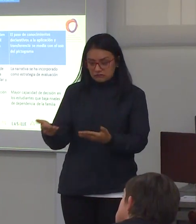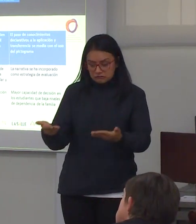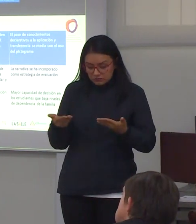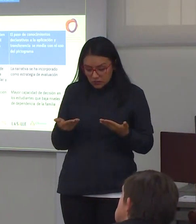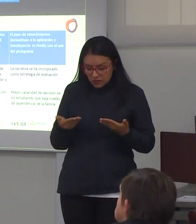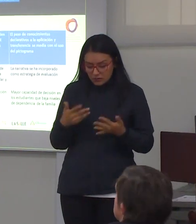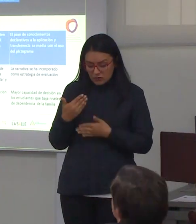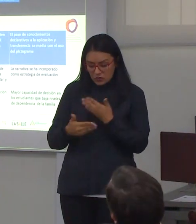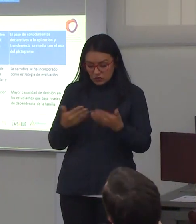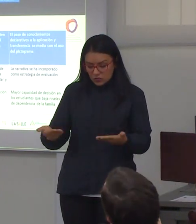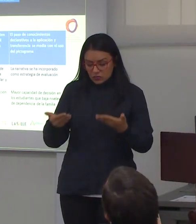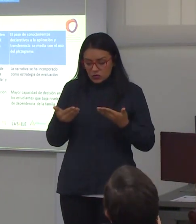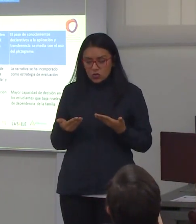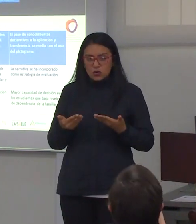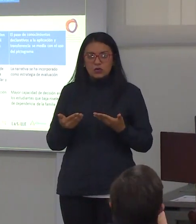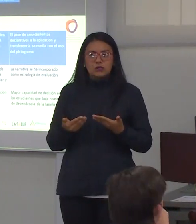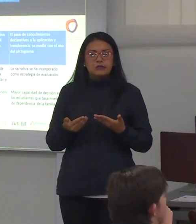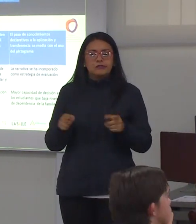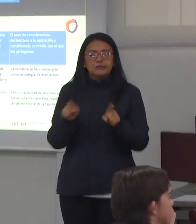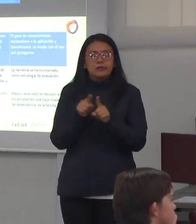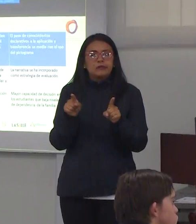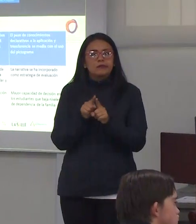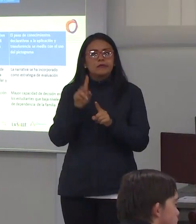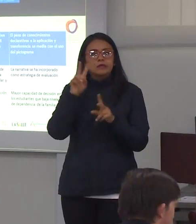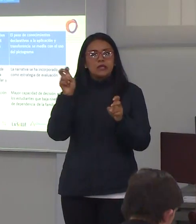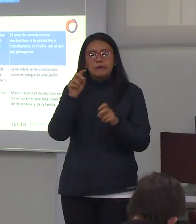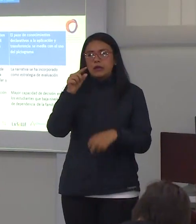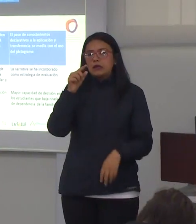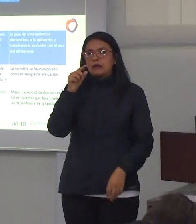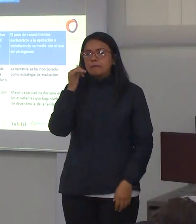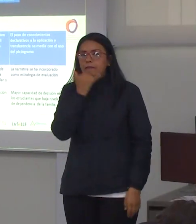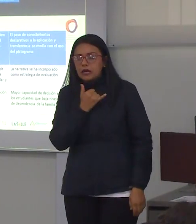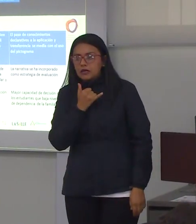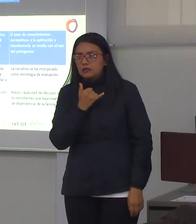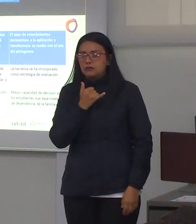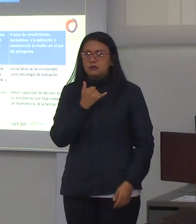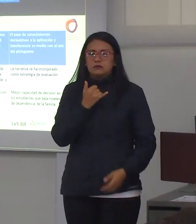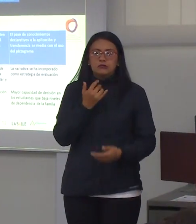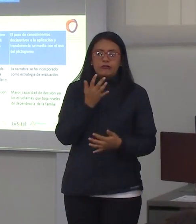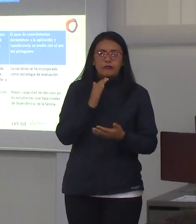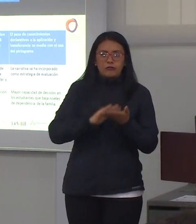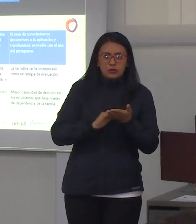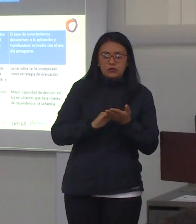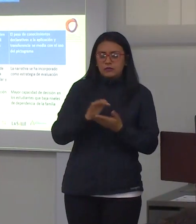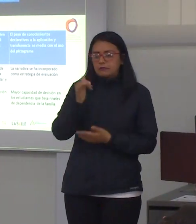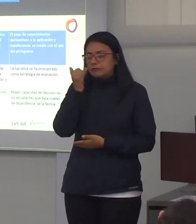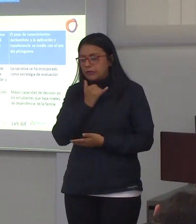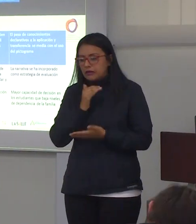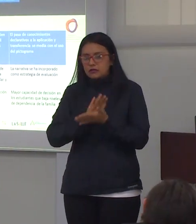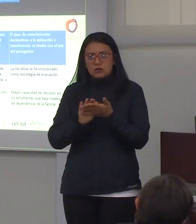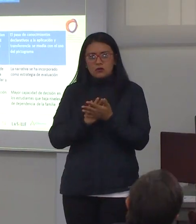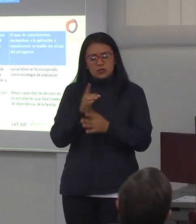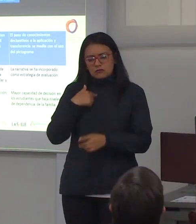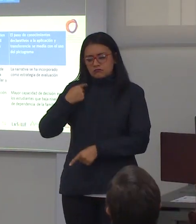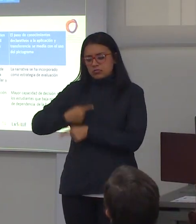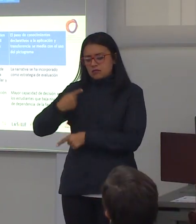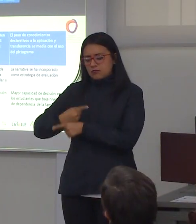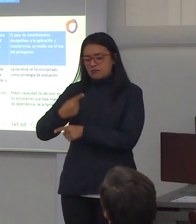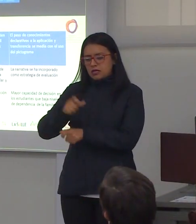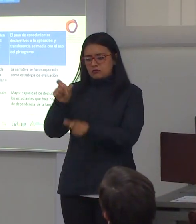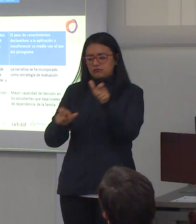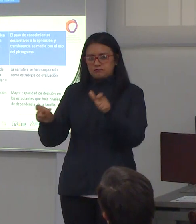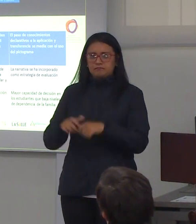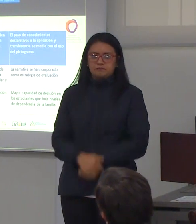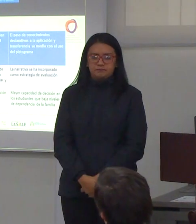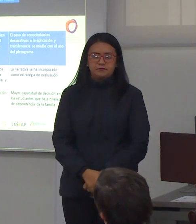no estemos con el tema del ensayo y el error sino que realmente puedan ser mucho más asertivos nuestros chicos